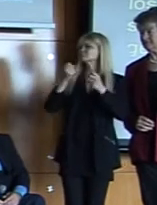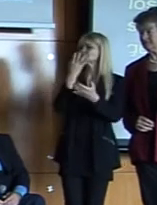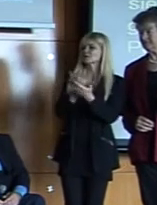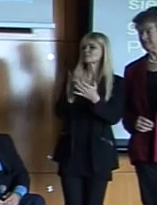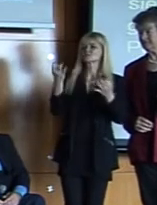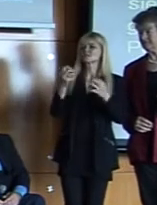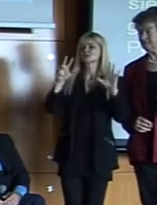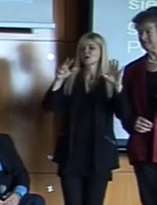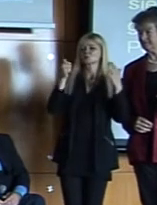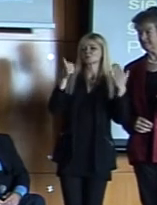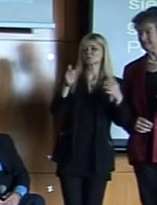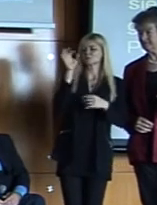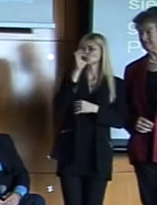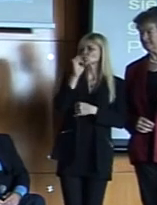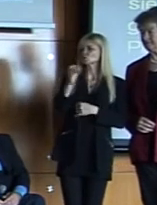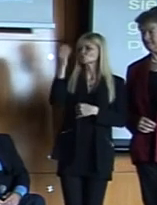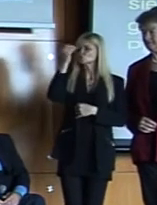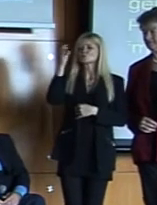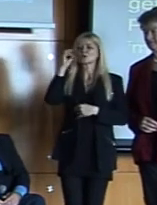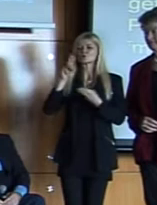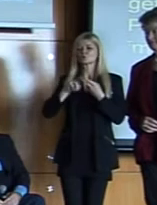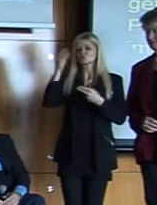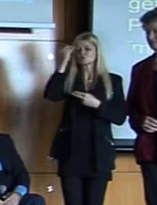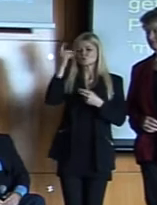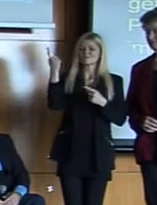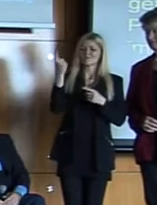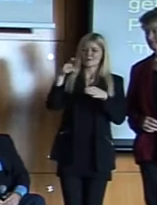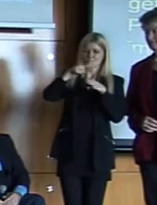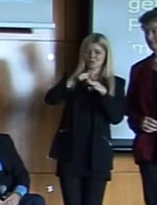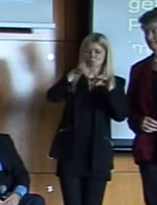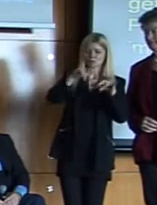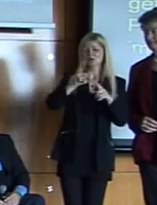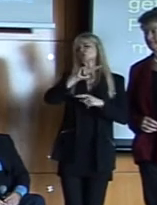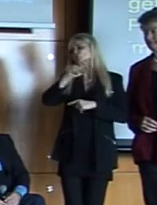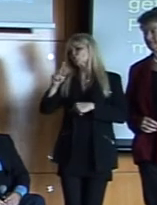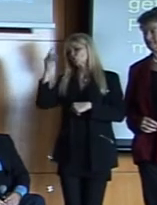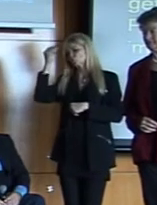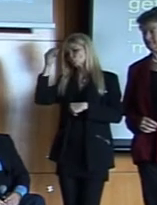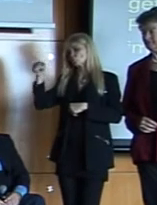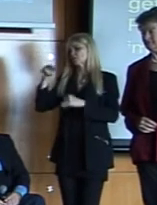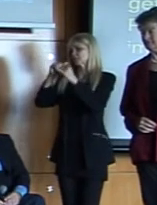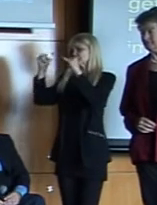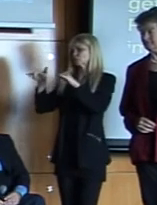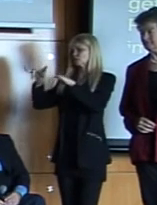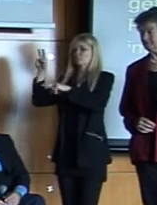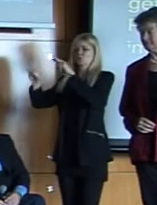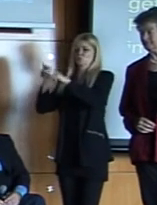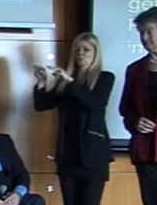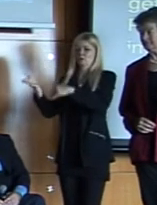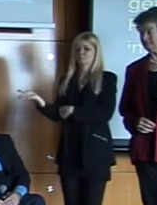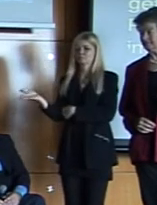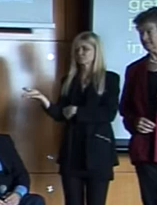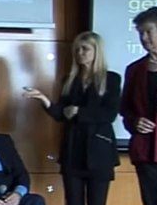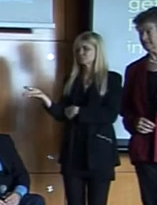der Schülerinnen und Schüler mit Behinderungen in sonderschulischen Einrichtungen betreut werden.